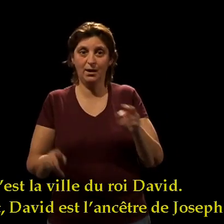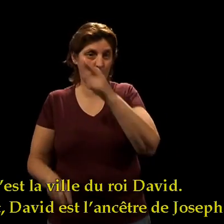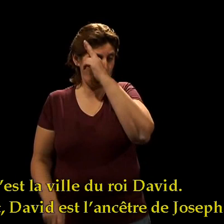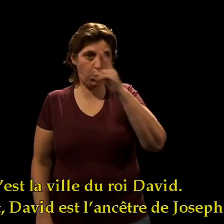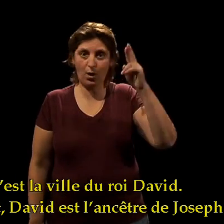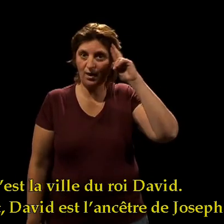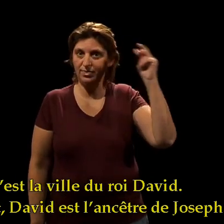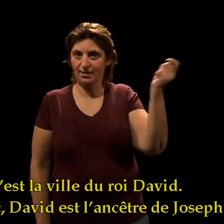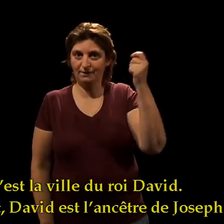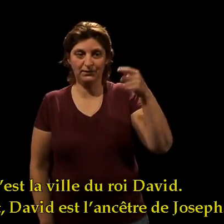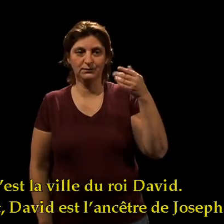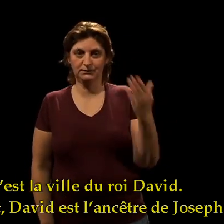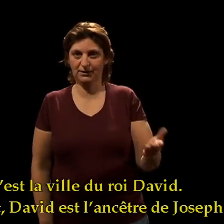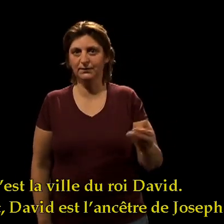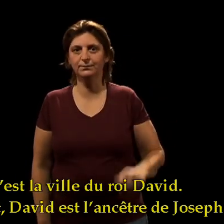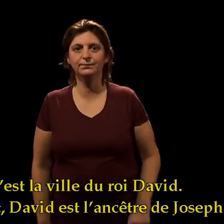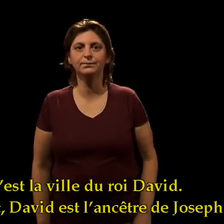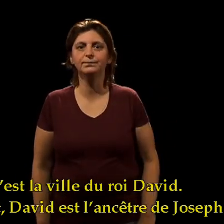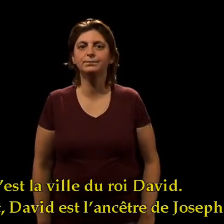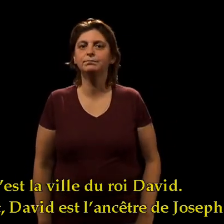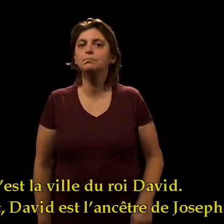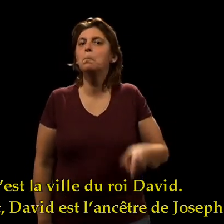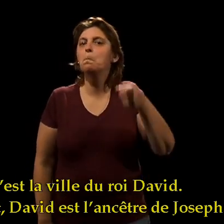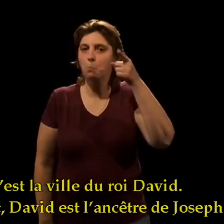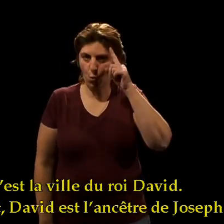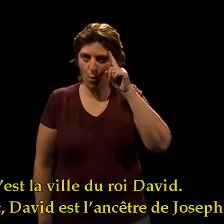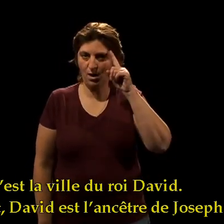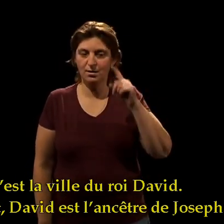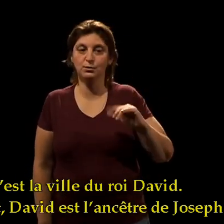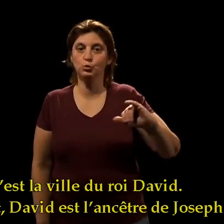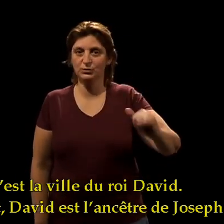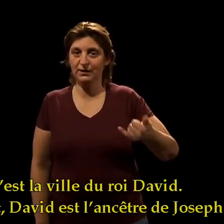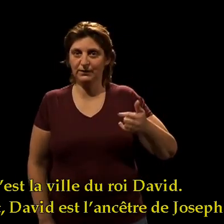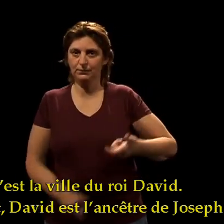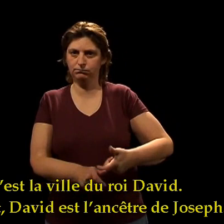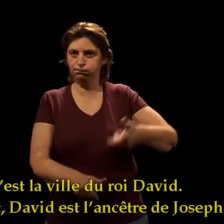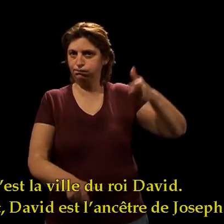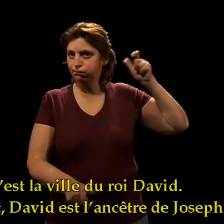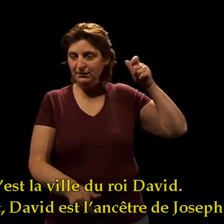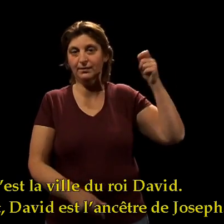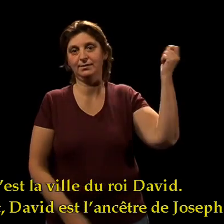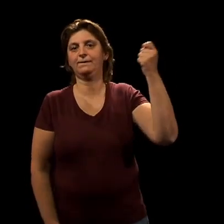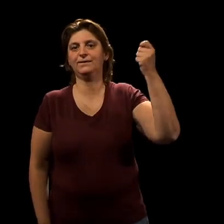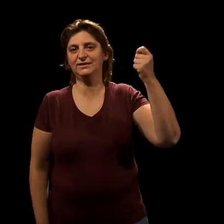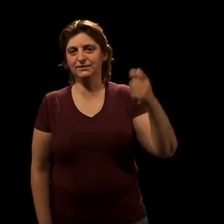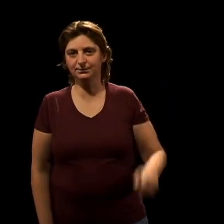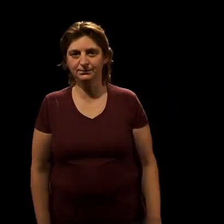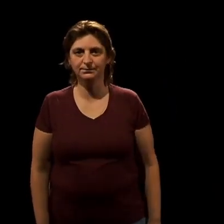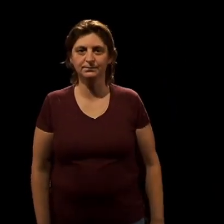C'est la ville du roi David. En effet, David est l'ancêtre de Joseph.